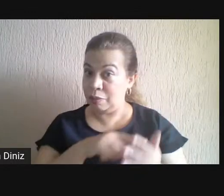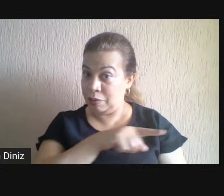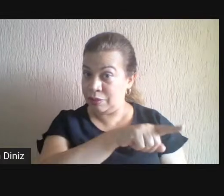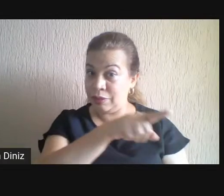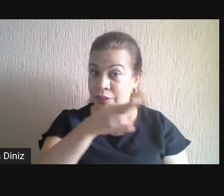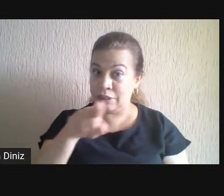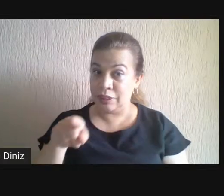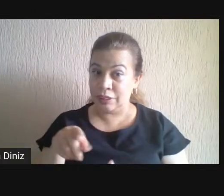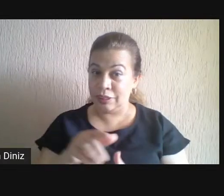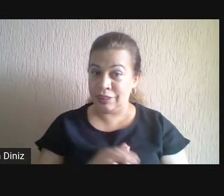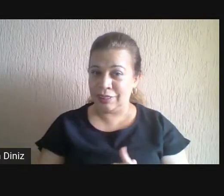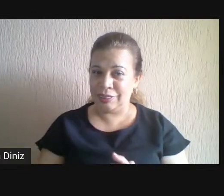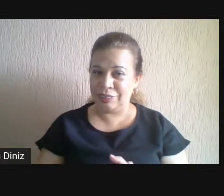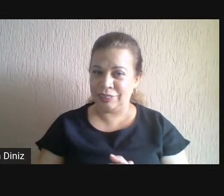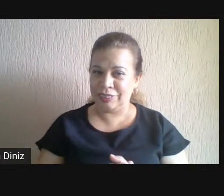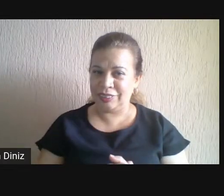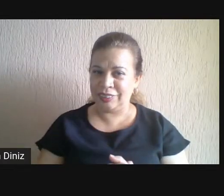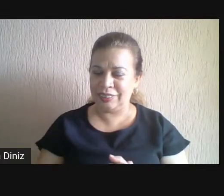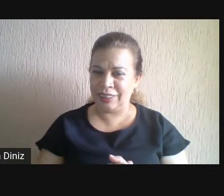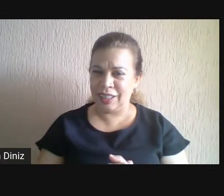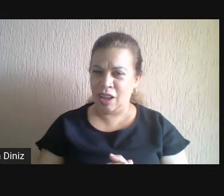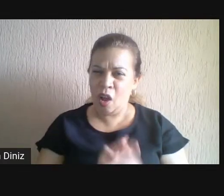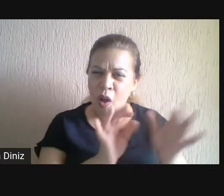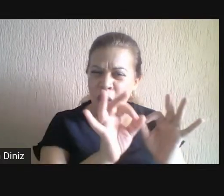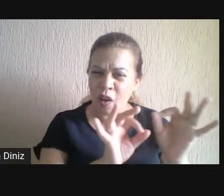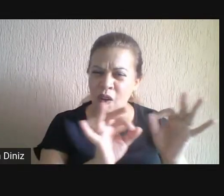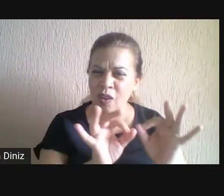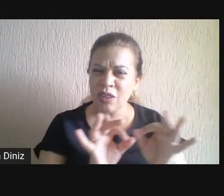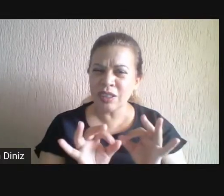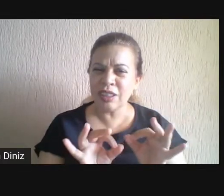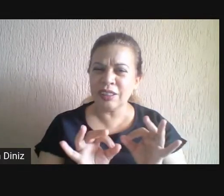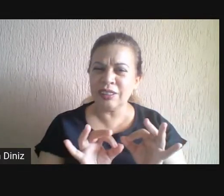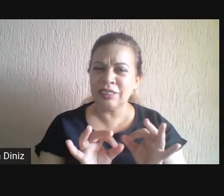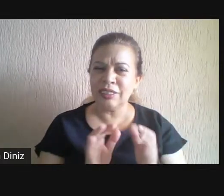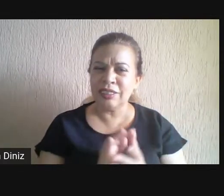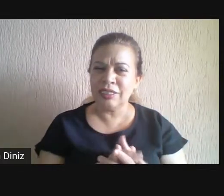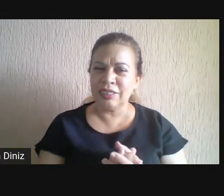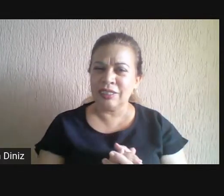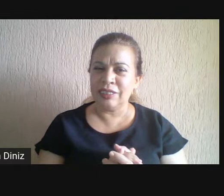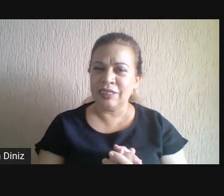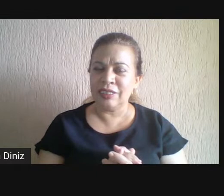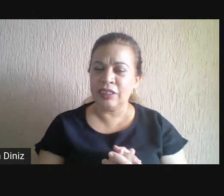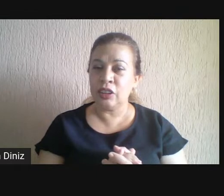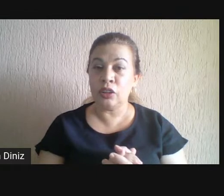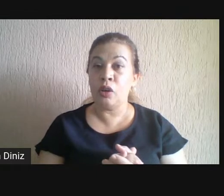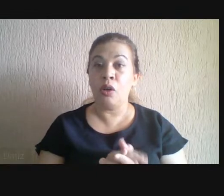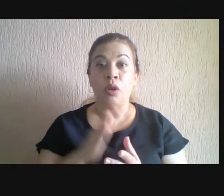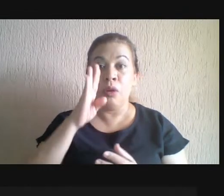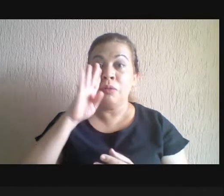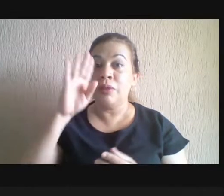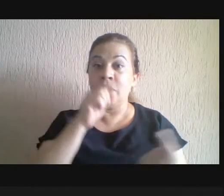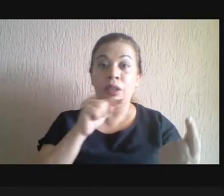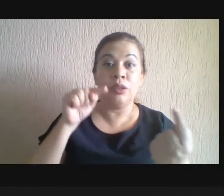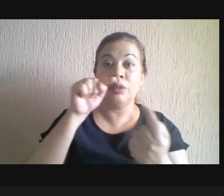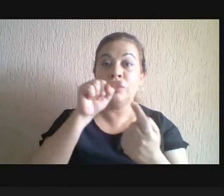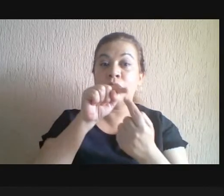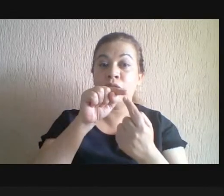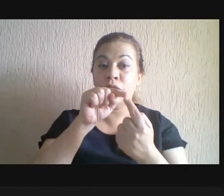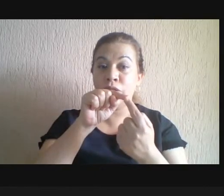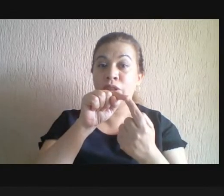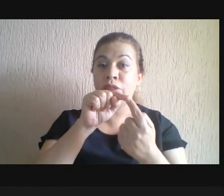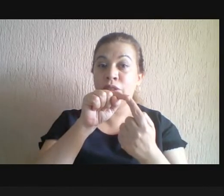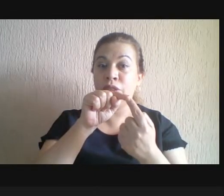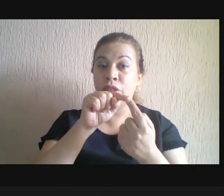esquemática, aqueles que eram os principais objetivos, que são os principais objetivos dos institutos federais ao